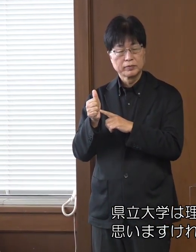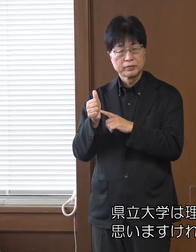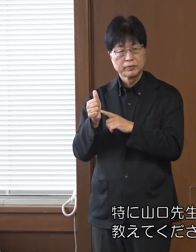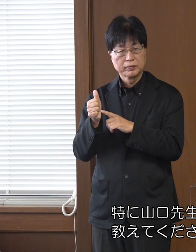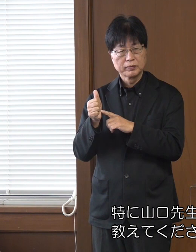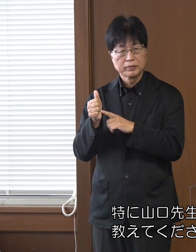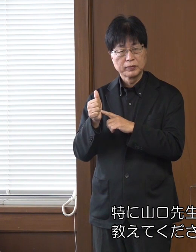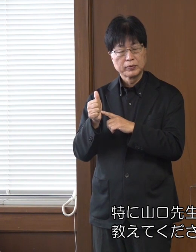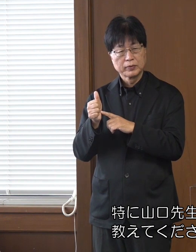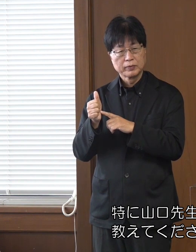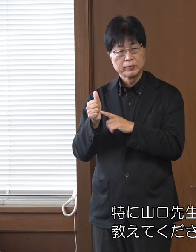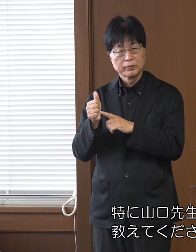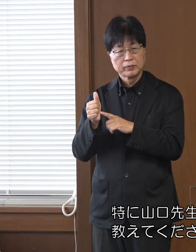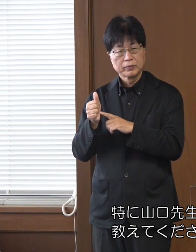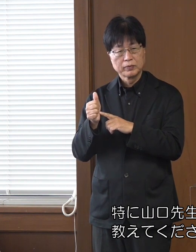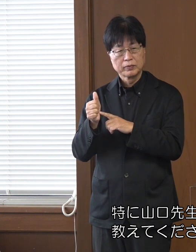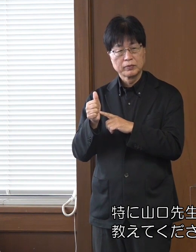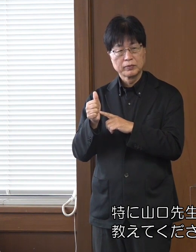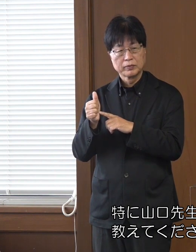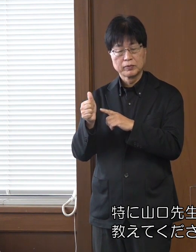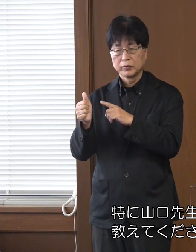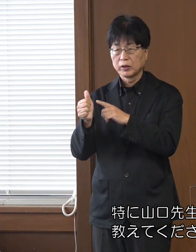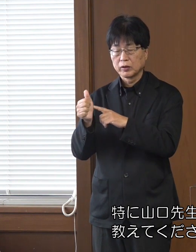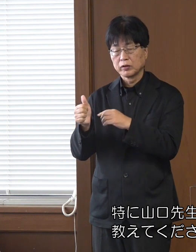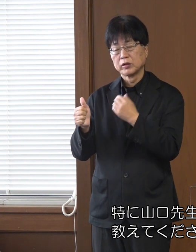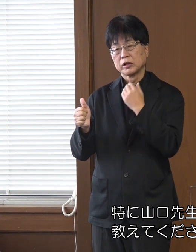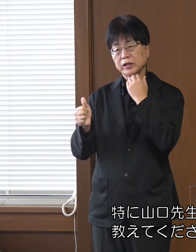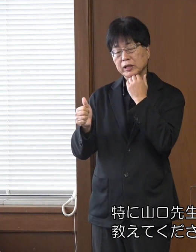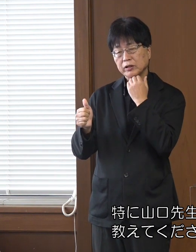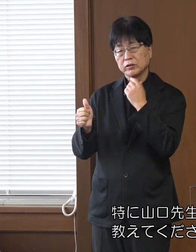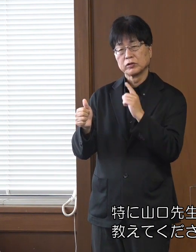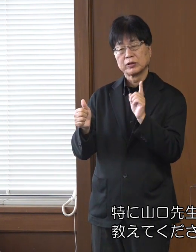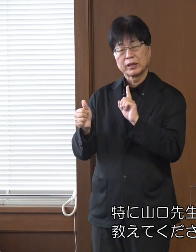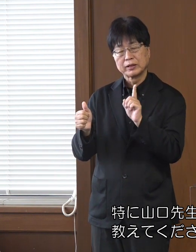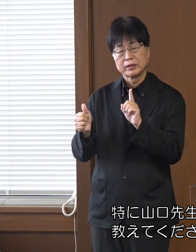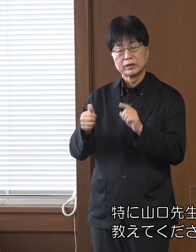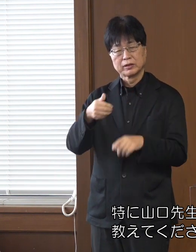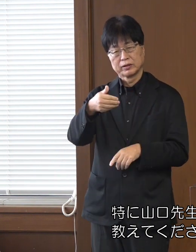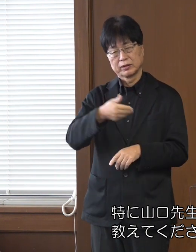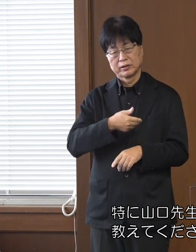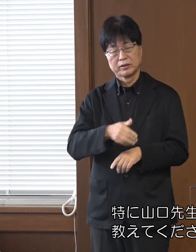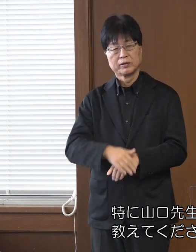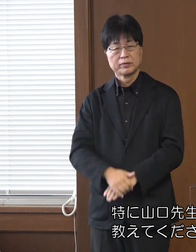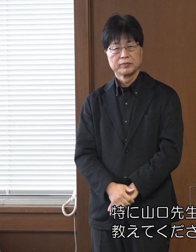れども、特にこの山口先生に期待することっていうのを教えてください。